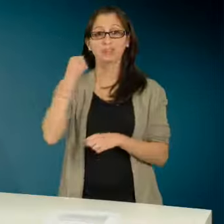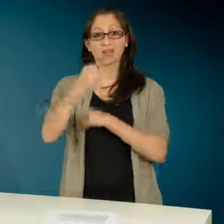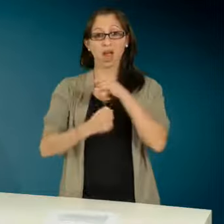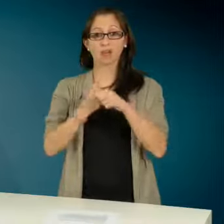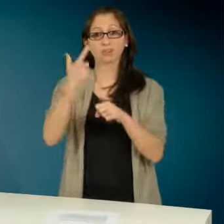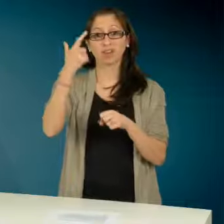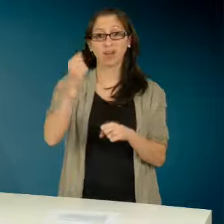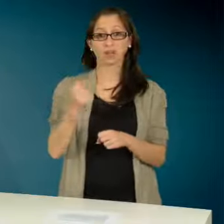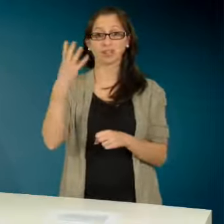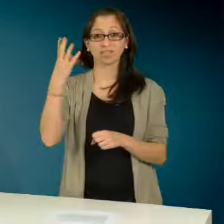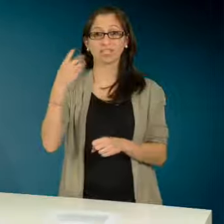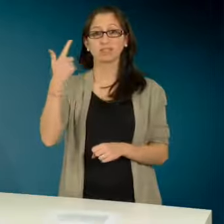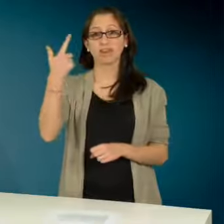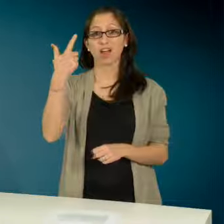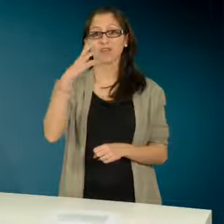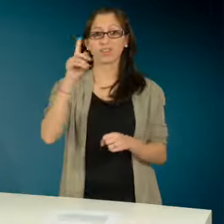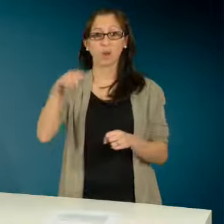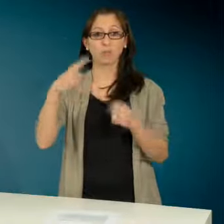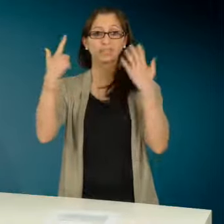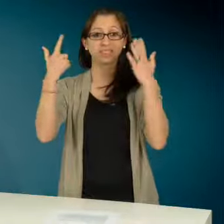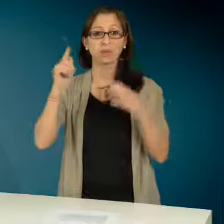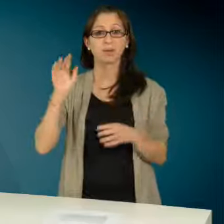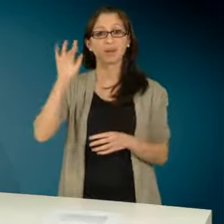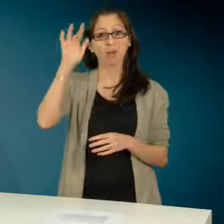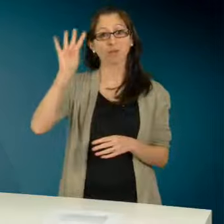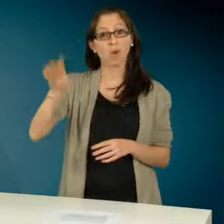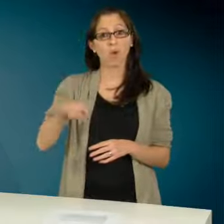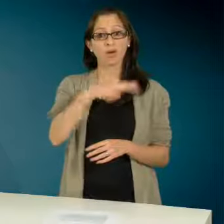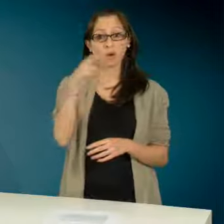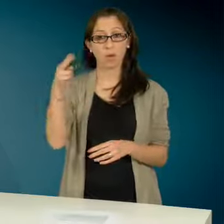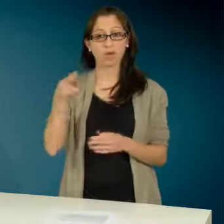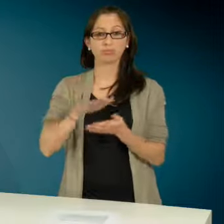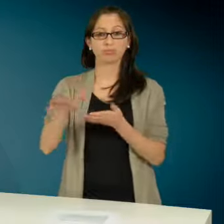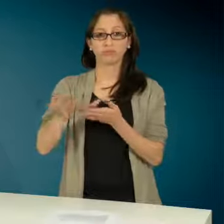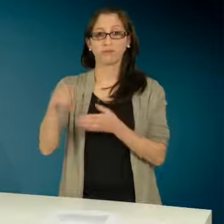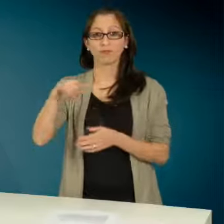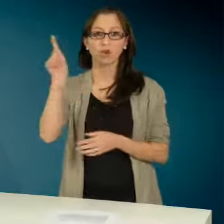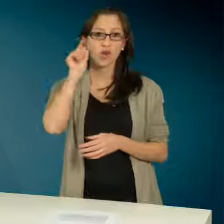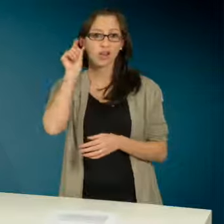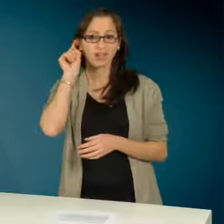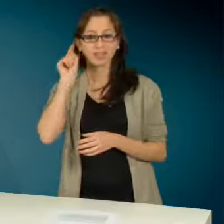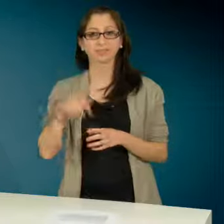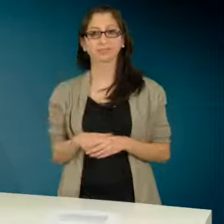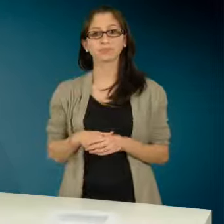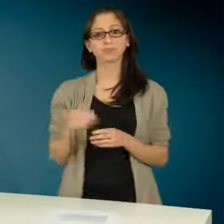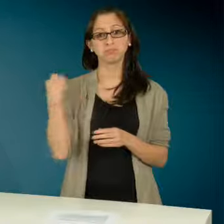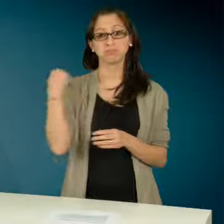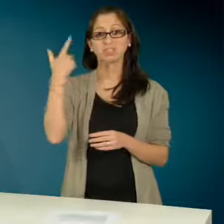Im Jahr 2004 waren es 42,7 Millionen Euro, im Jahr 2009 bereits